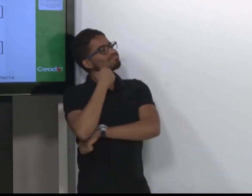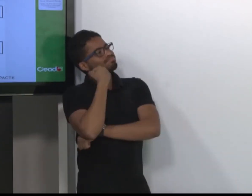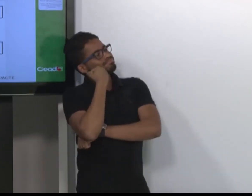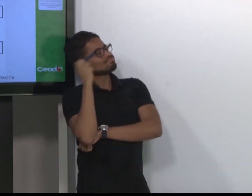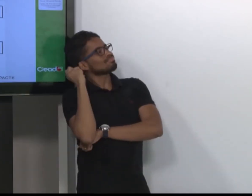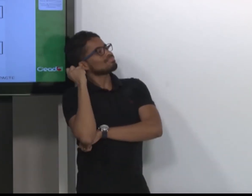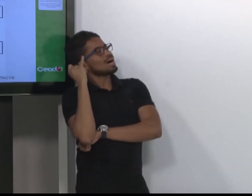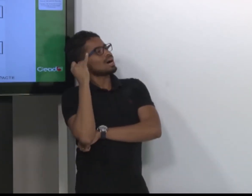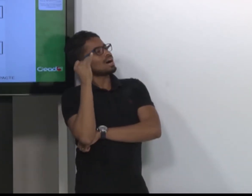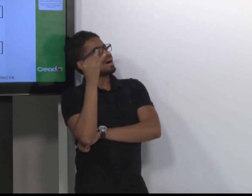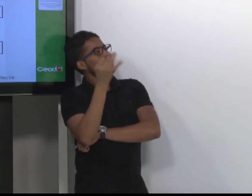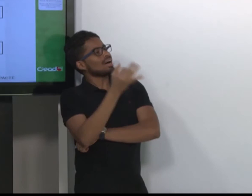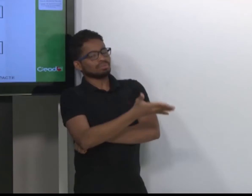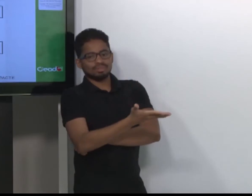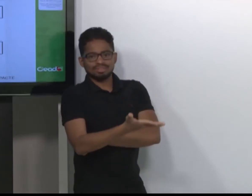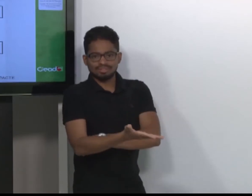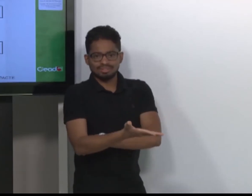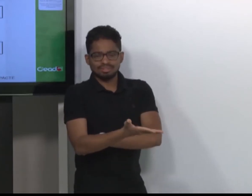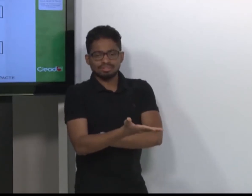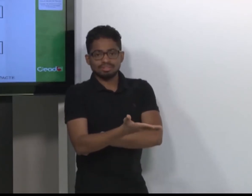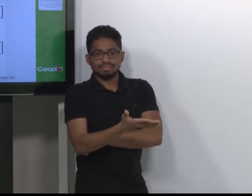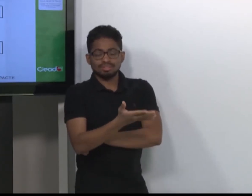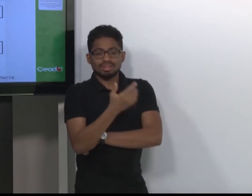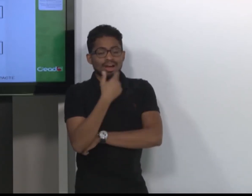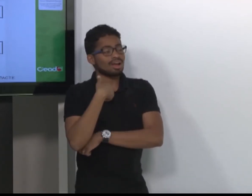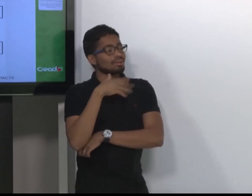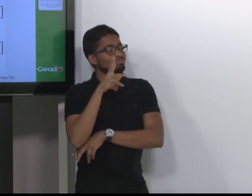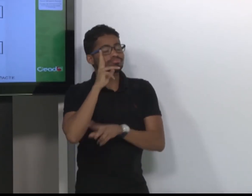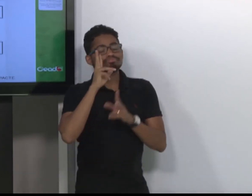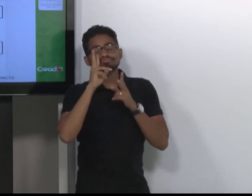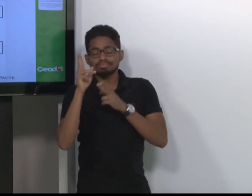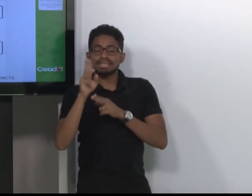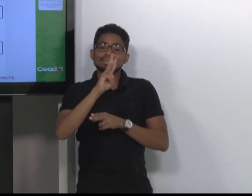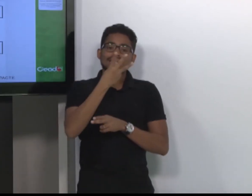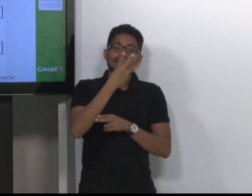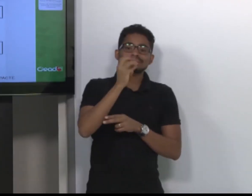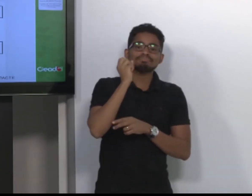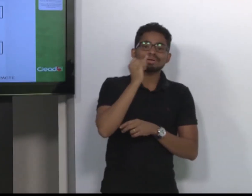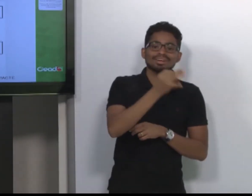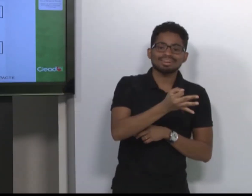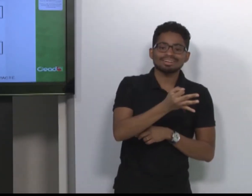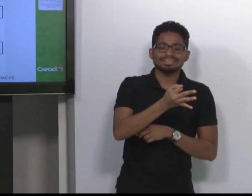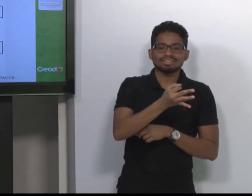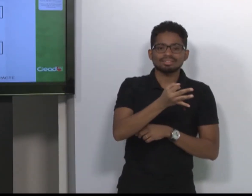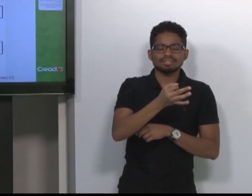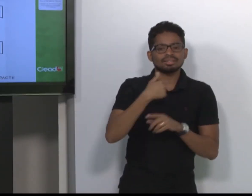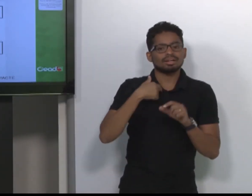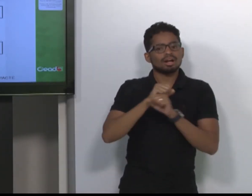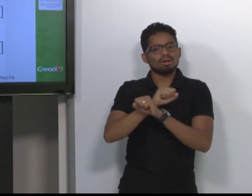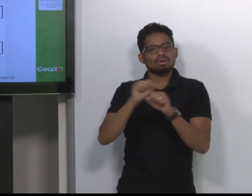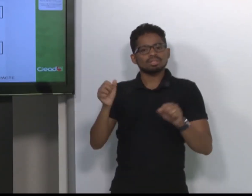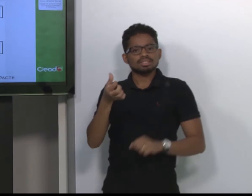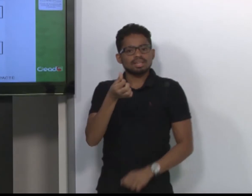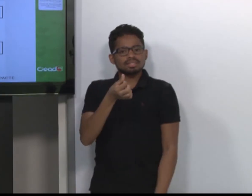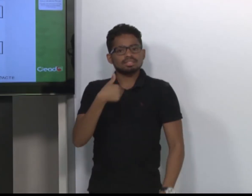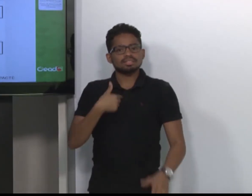assistindo TV durante a madrugada. Fui dormir às 3 horas da madrugada, acordei às 6 e